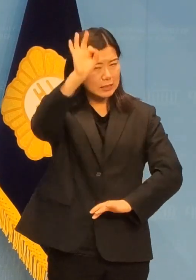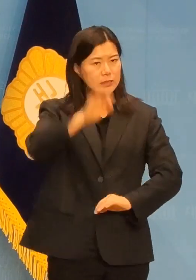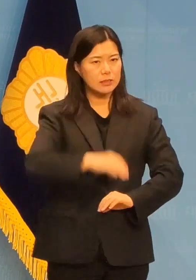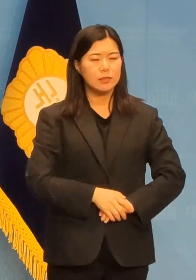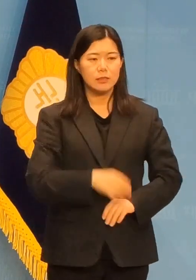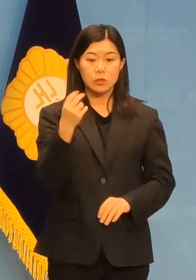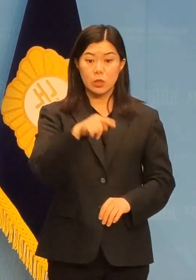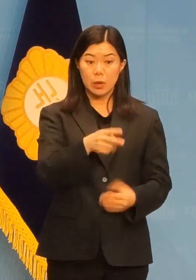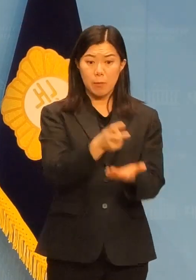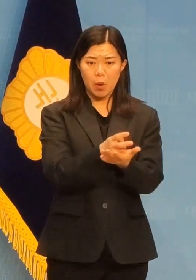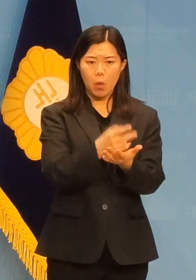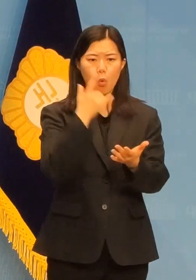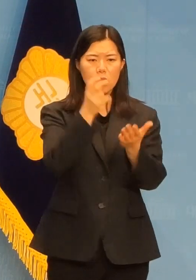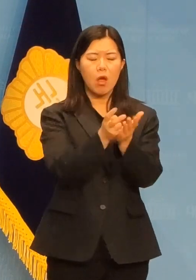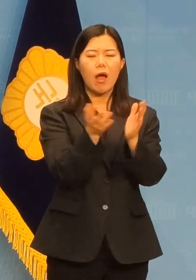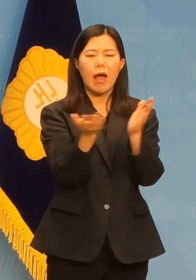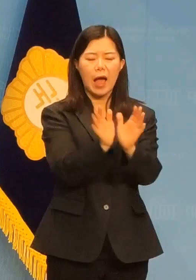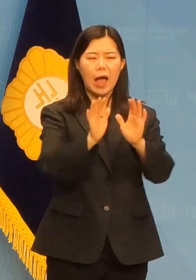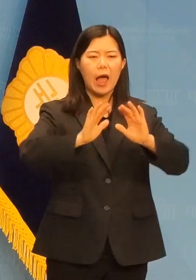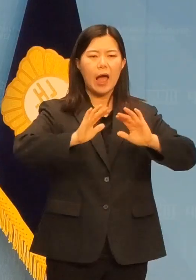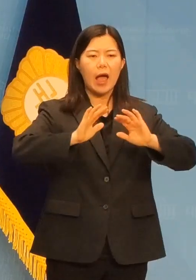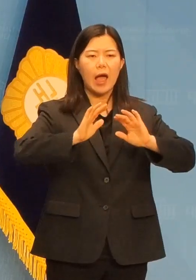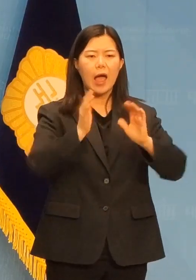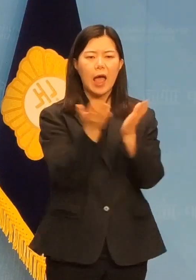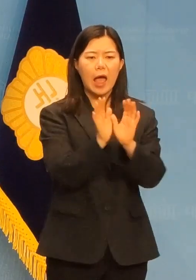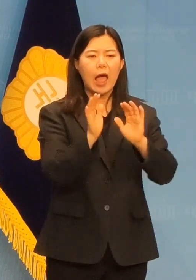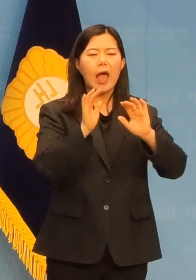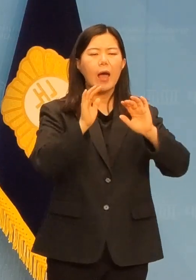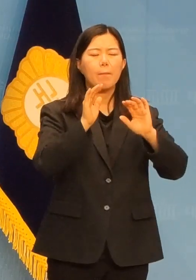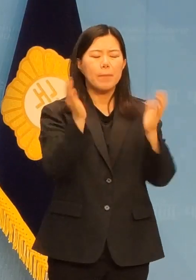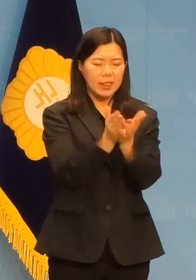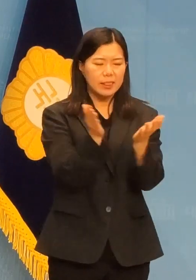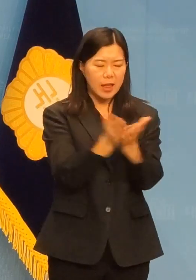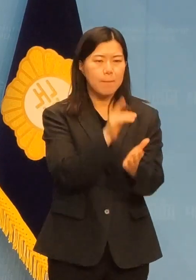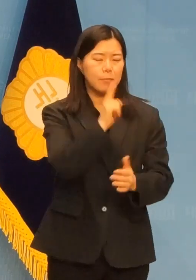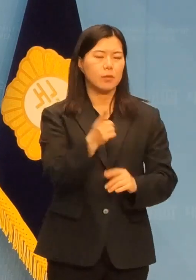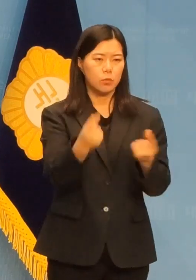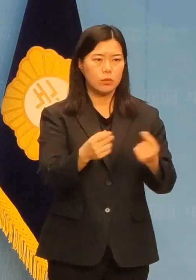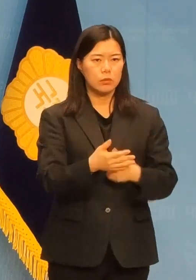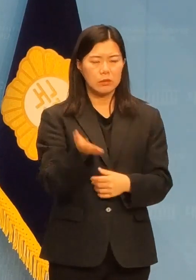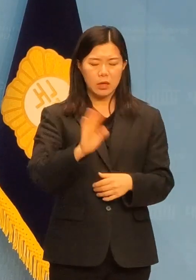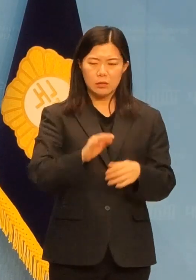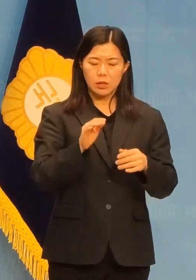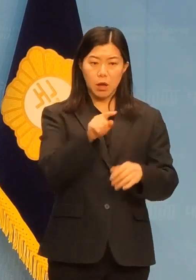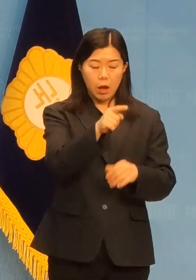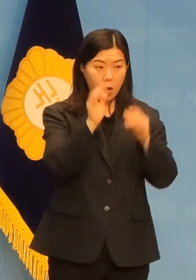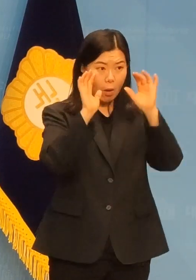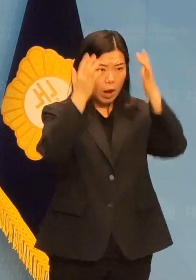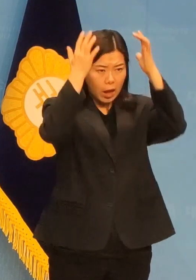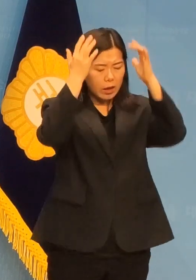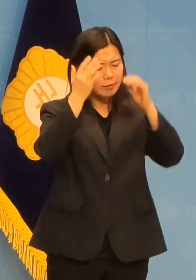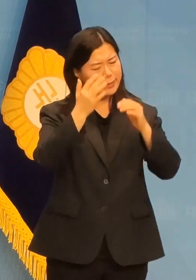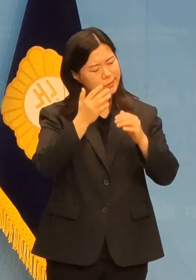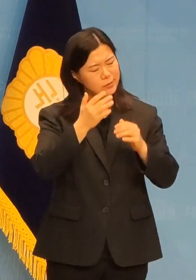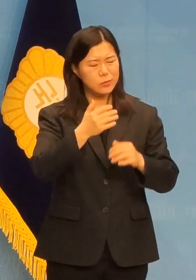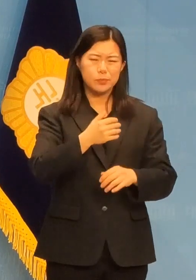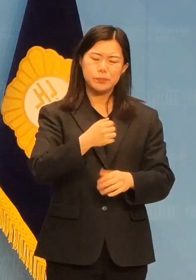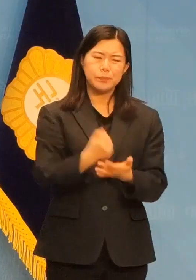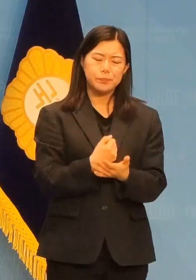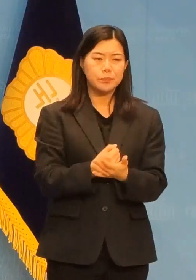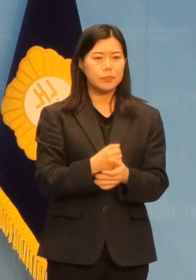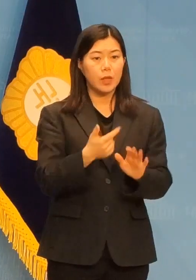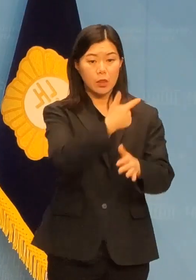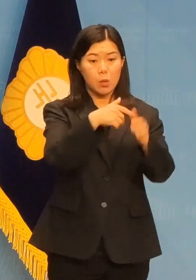이 법이 위헌이 아니라는 방증입니다. 그러나 환영하기에는 만시지탄입니다. 이번